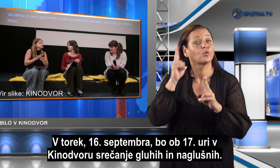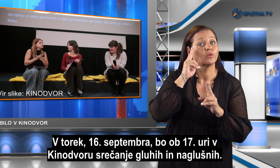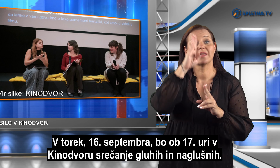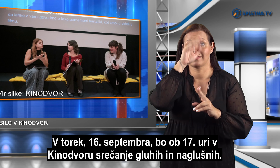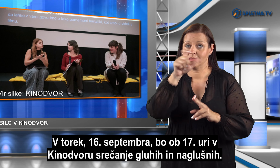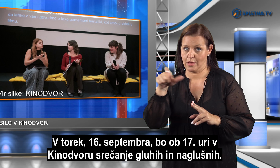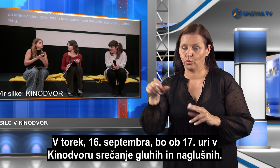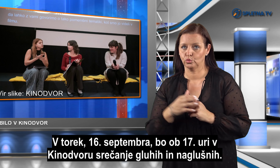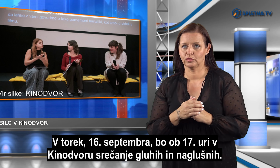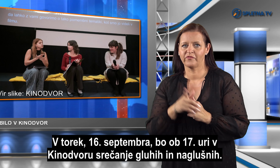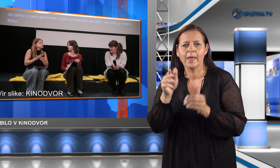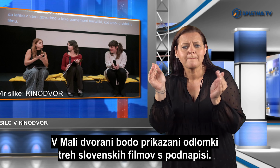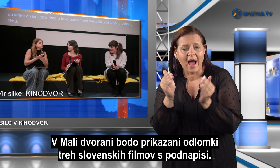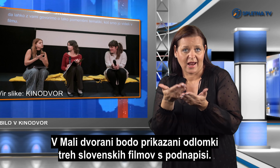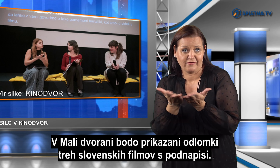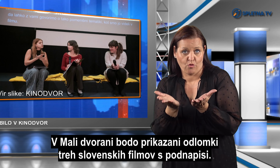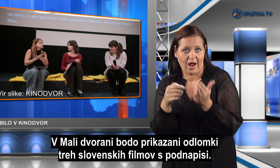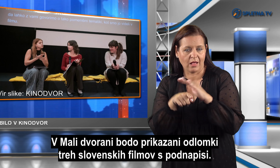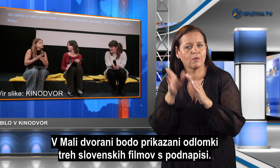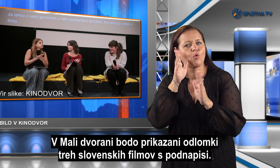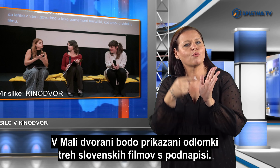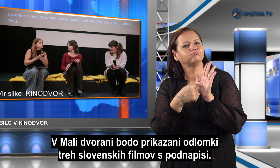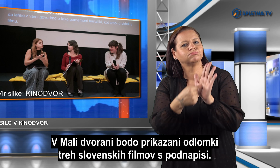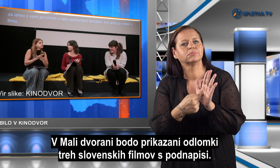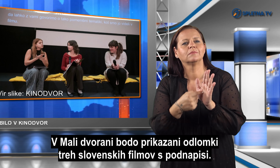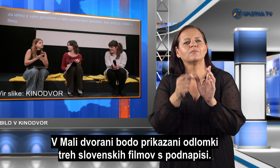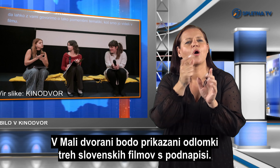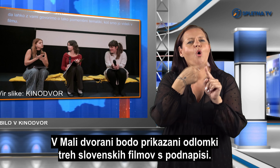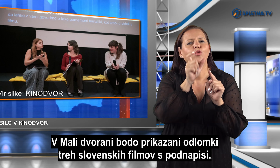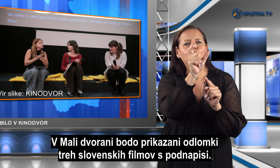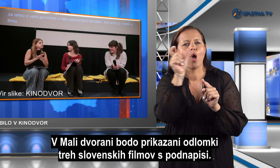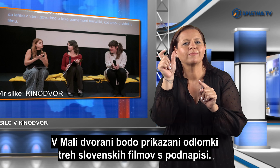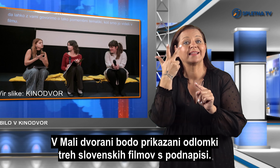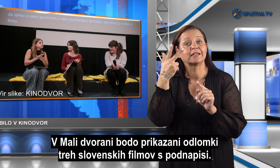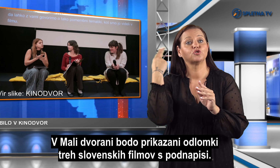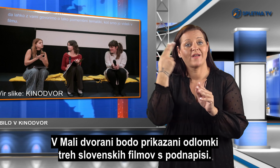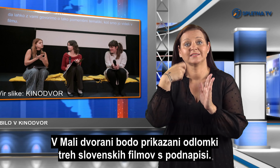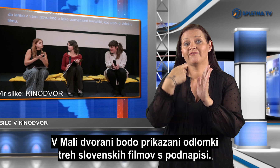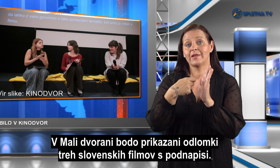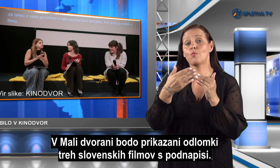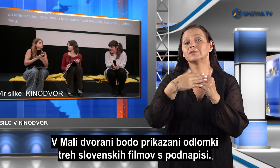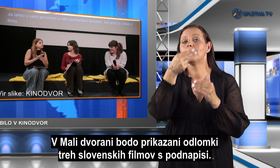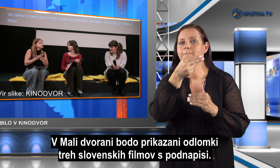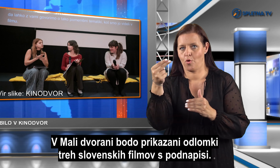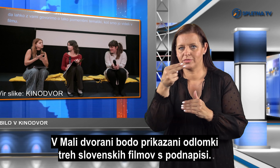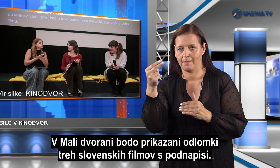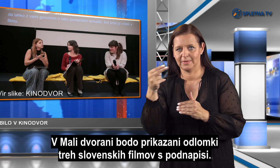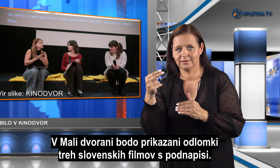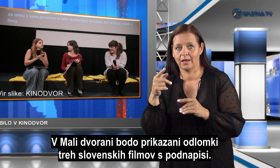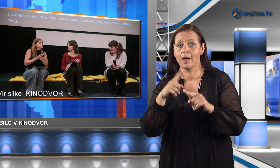naglušnih. V mali dvorani bodo prikazani odlomki 3 slovenskih filmov s podnapisi.